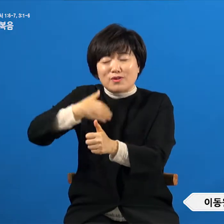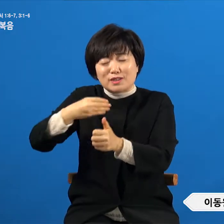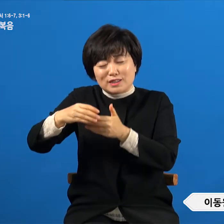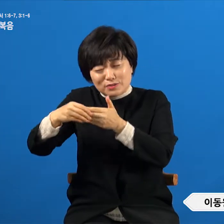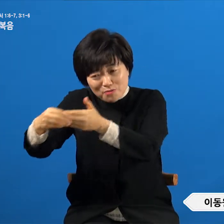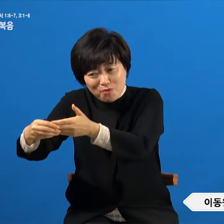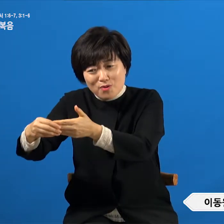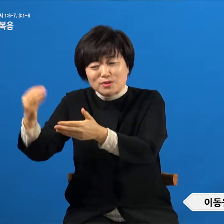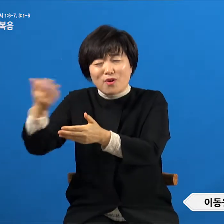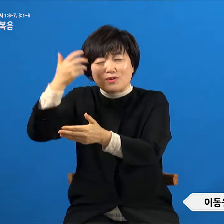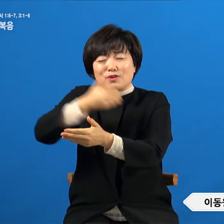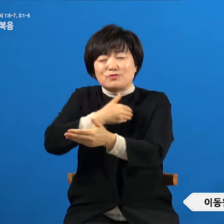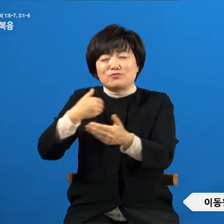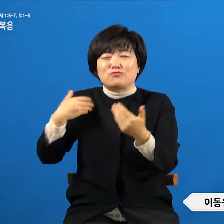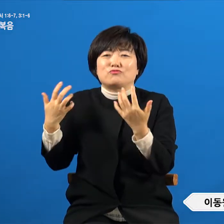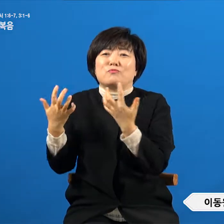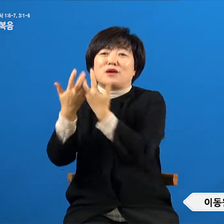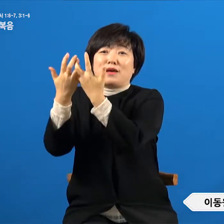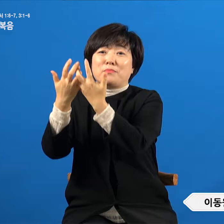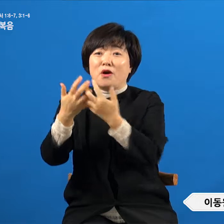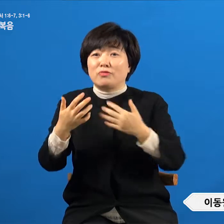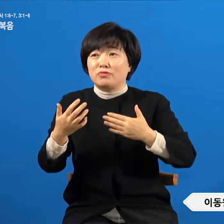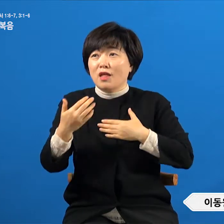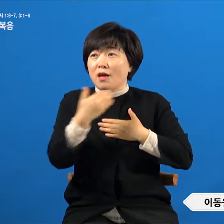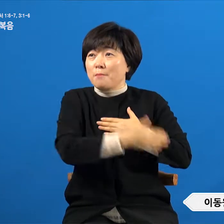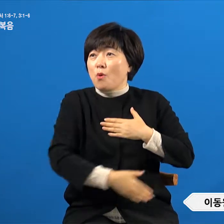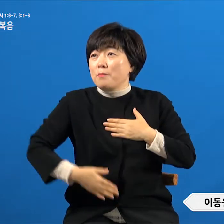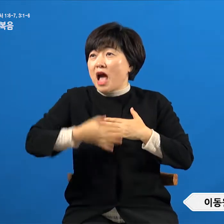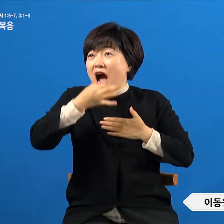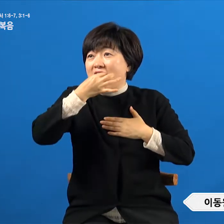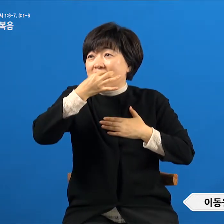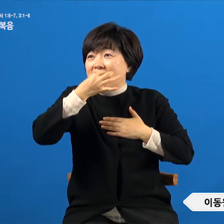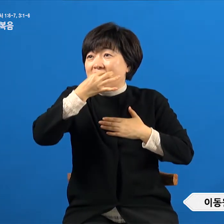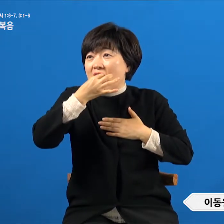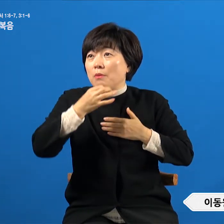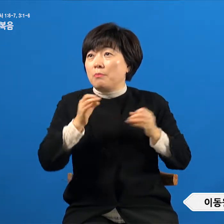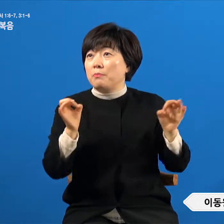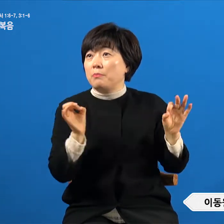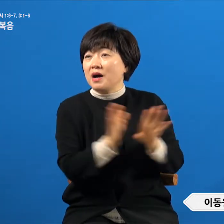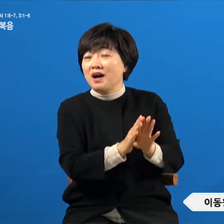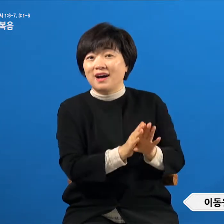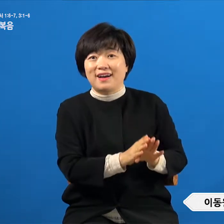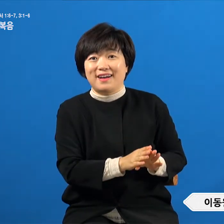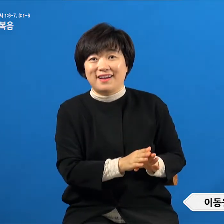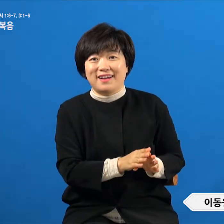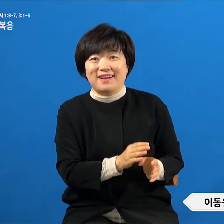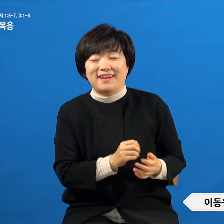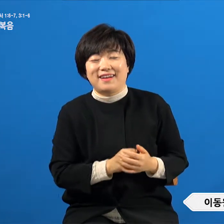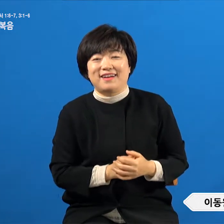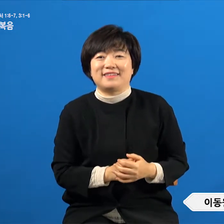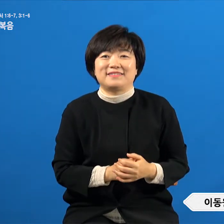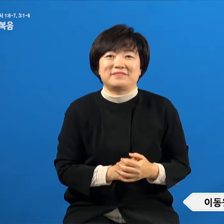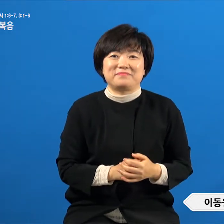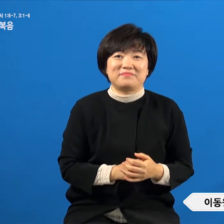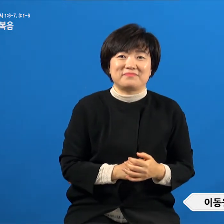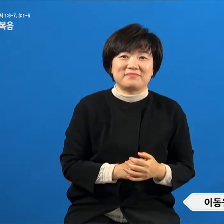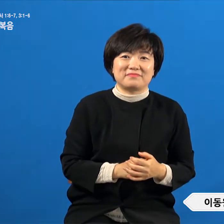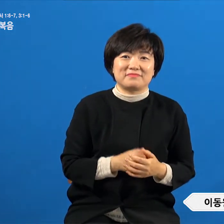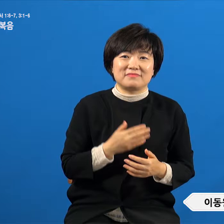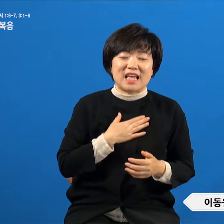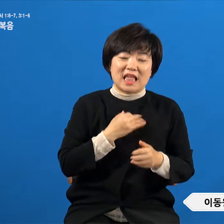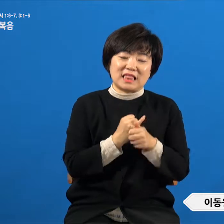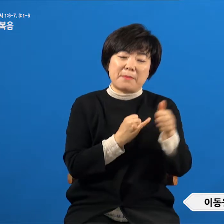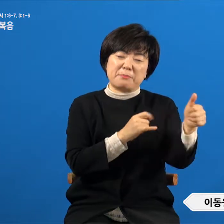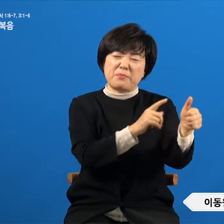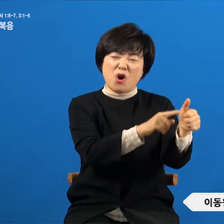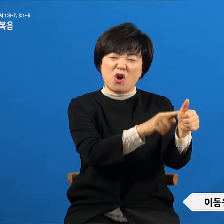인도하시면, 내가 성령으로 충만하면 육체의 욕심을 자연스럽게 극복할 수 있다는 거예요. 그러니까 내 남편이